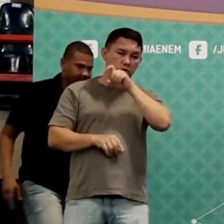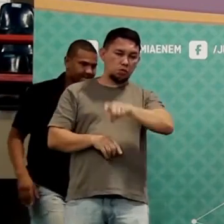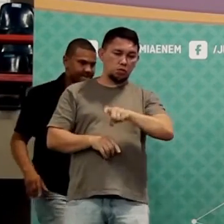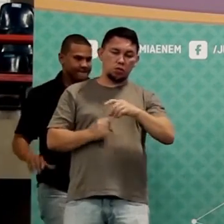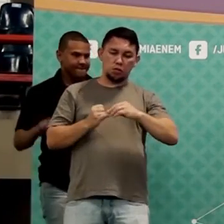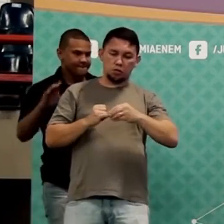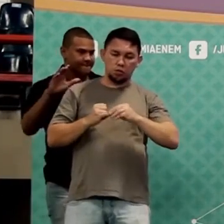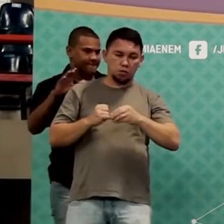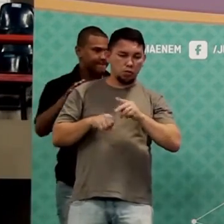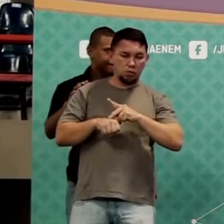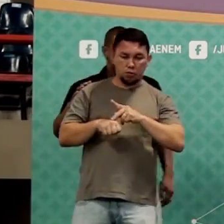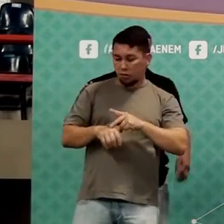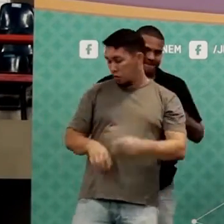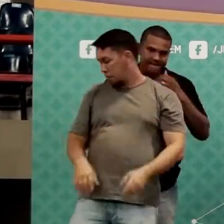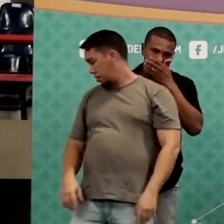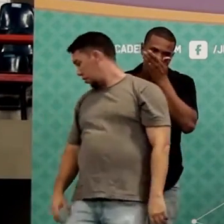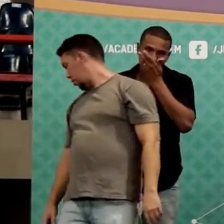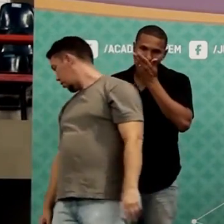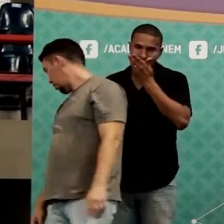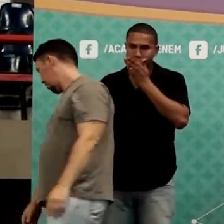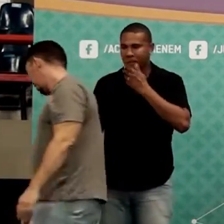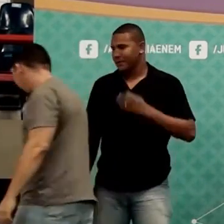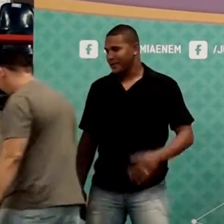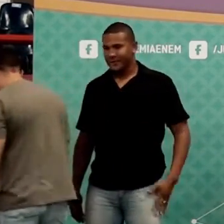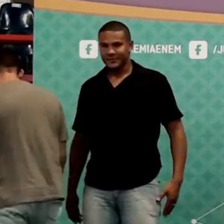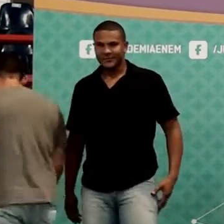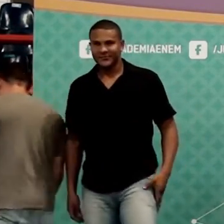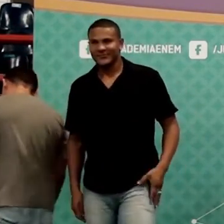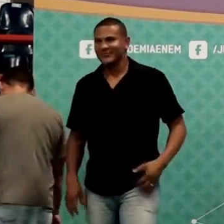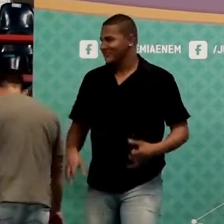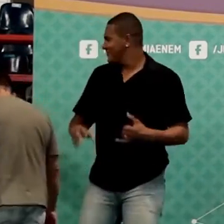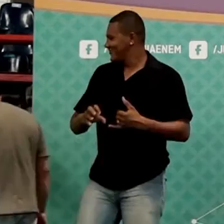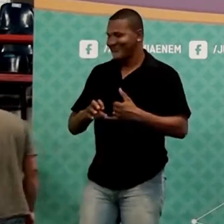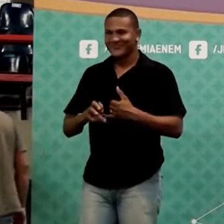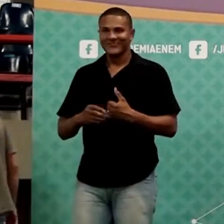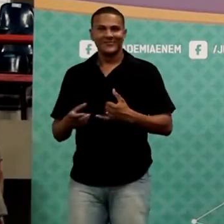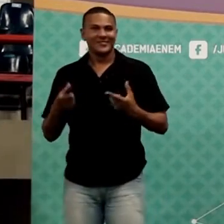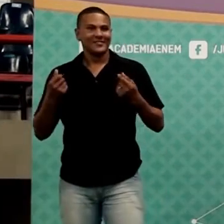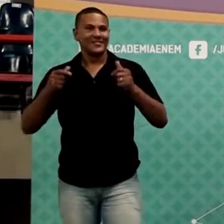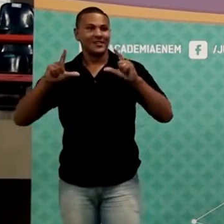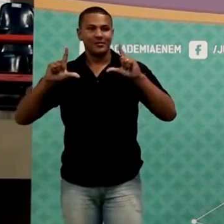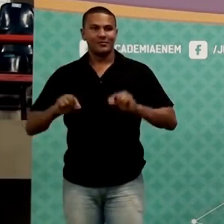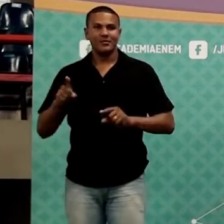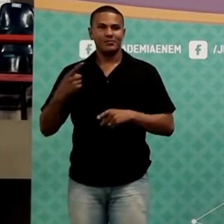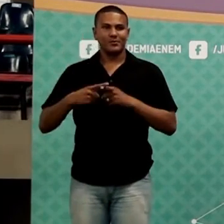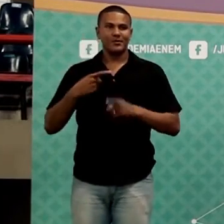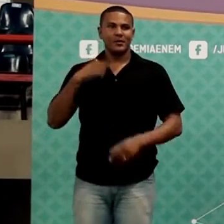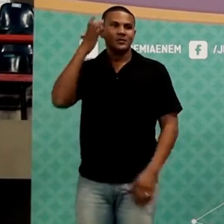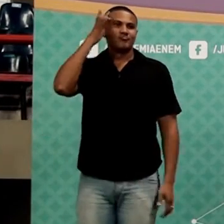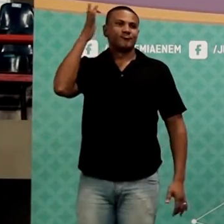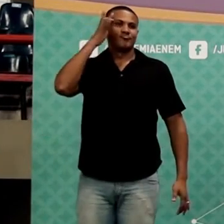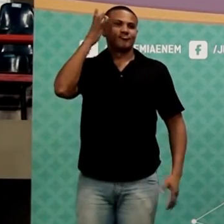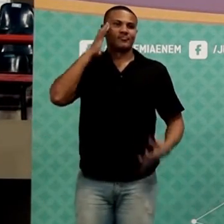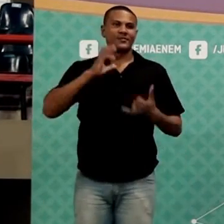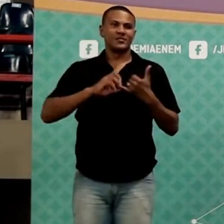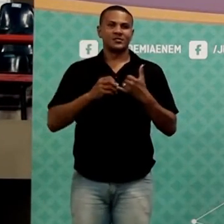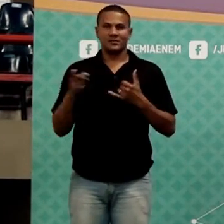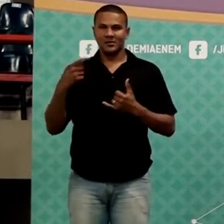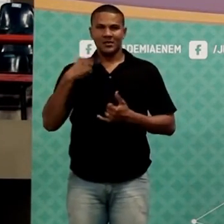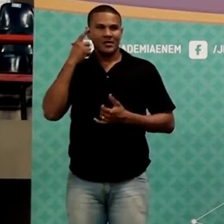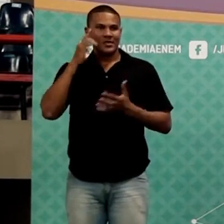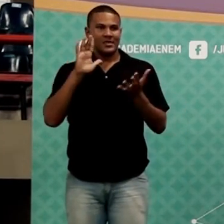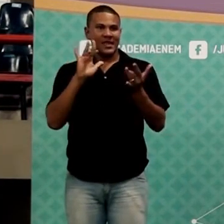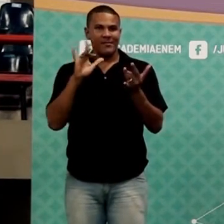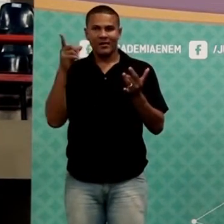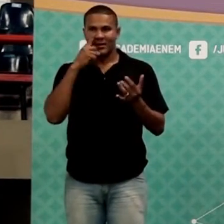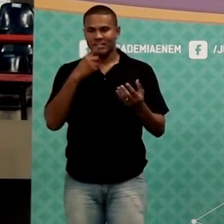sobre o feijão para baixar o preço. Porque feijão virou artigo de luxo, né? Dia dos namorados aí, dando um saco